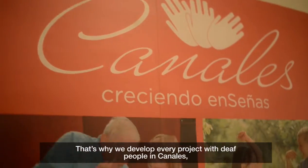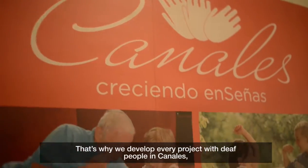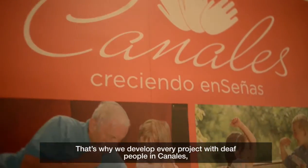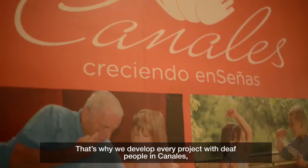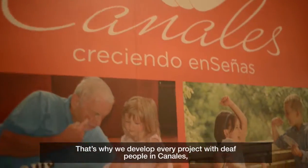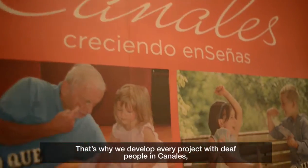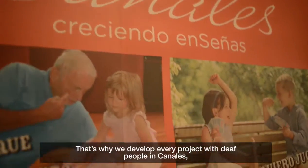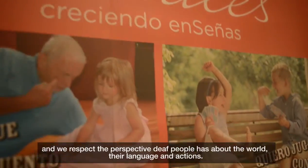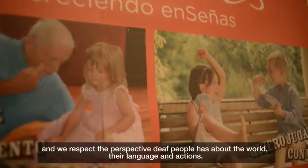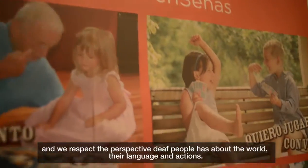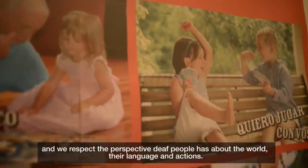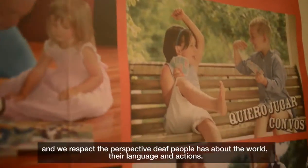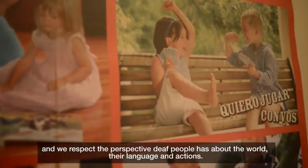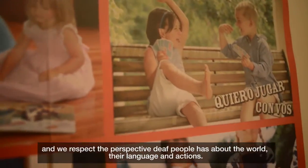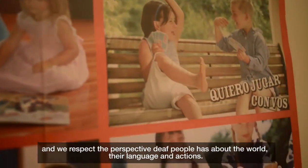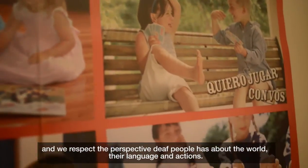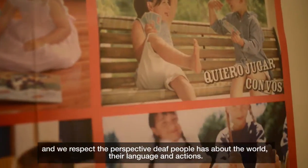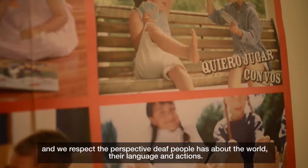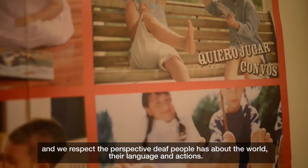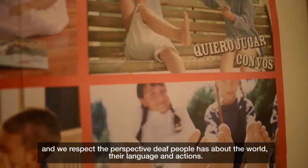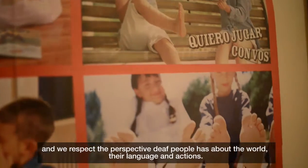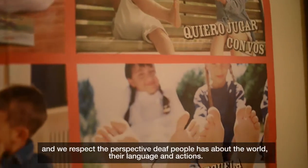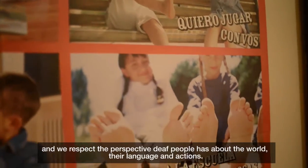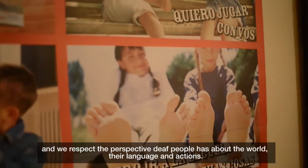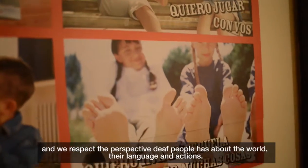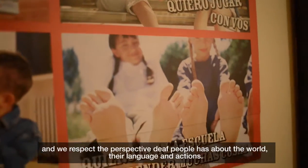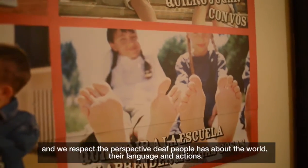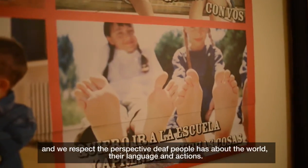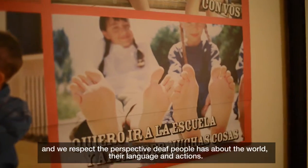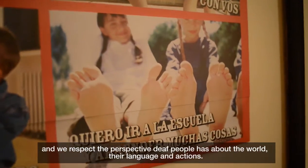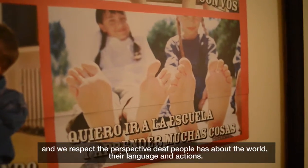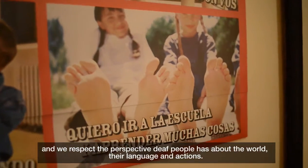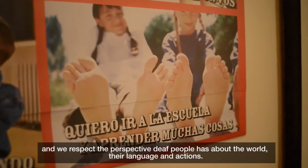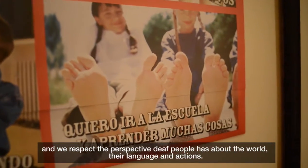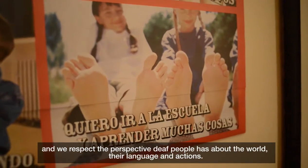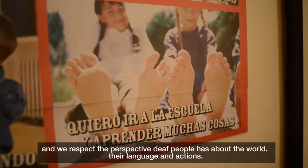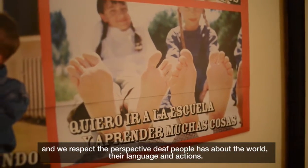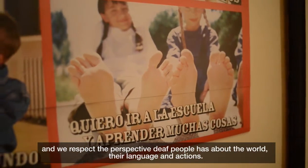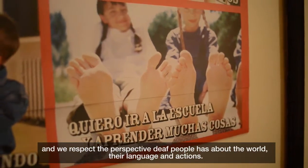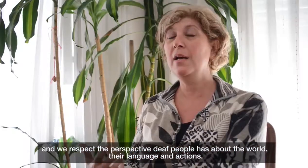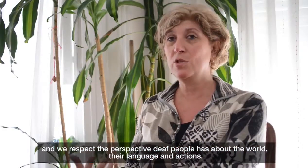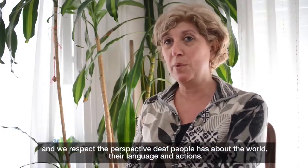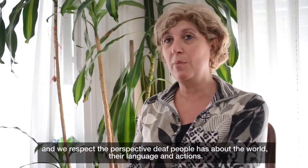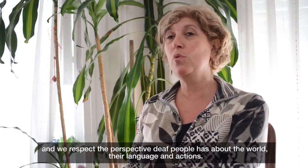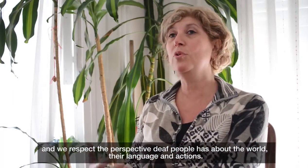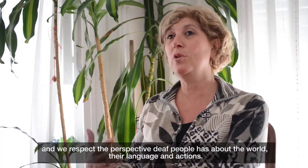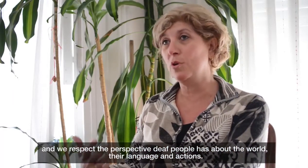los proyectos educativos se realizan junto con sordos y respetando la mirada que los sordos tienen sobre el mundo, sobre